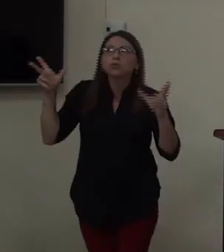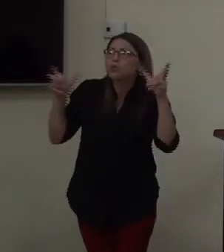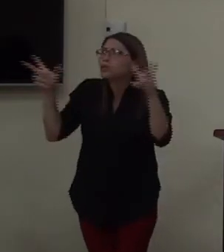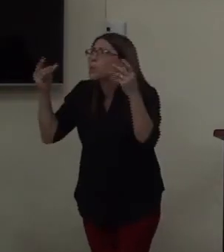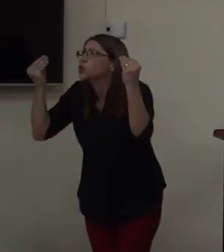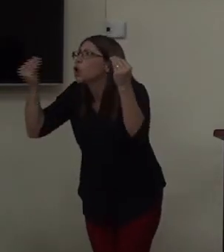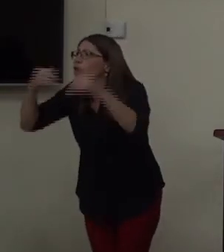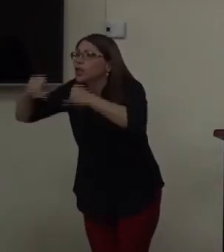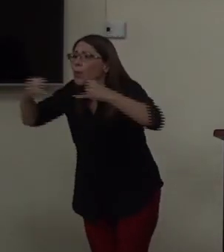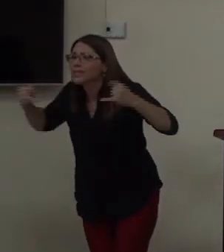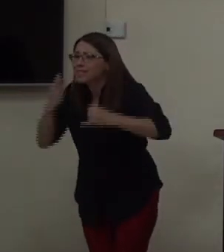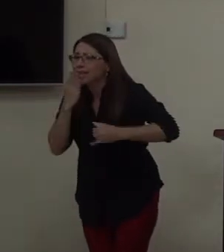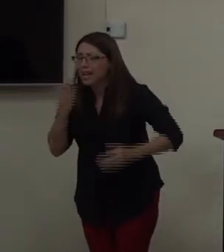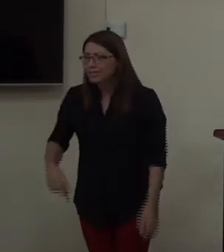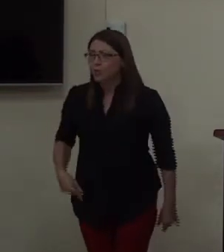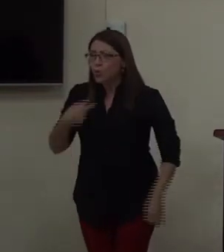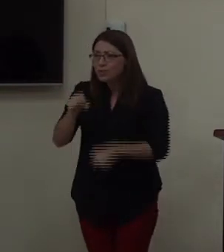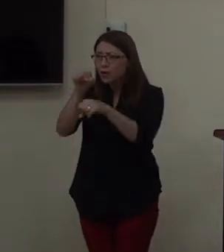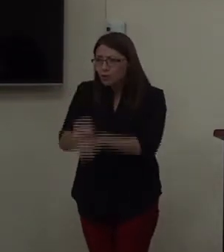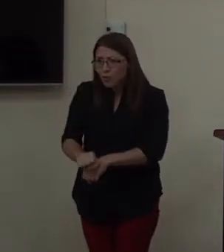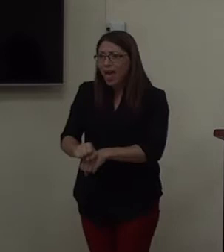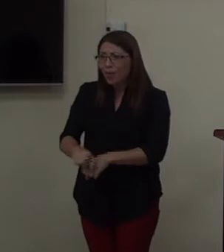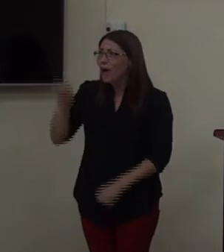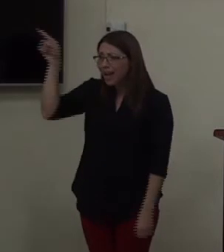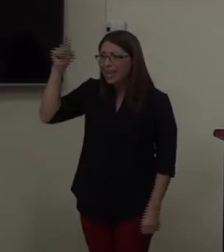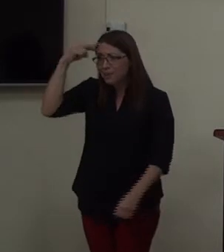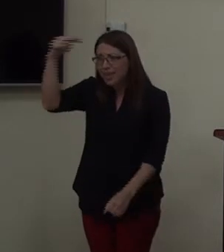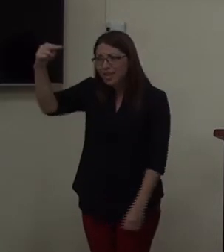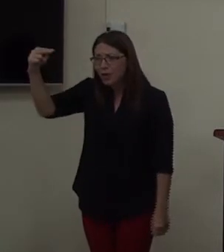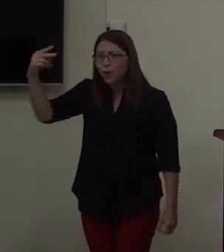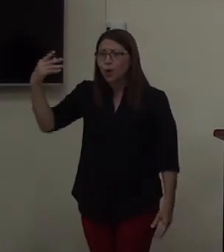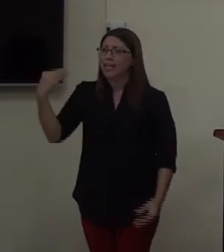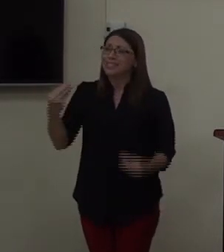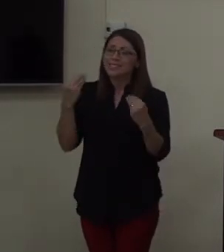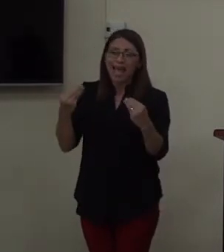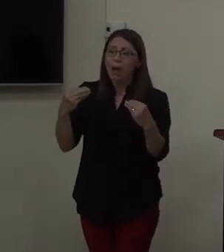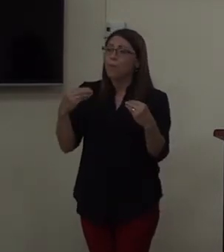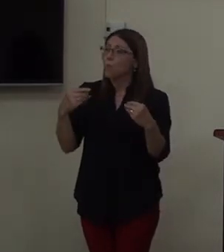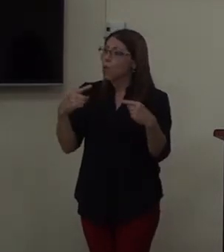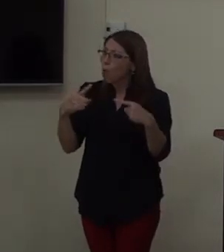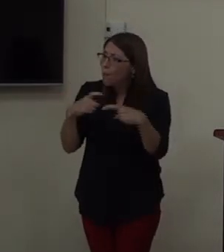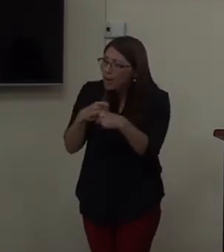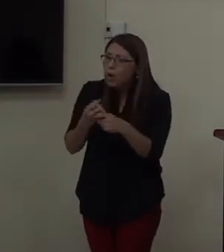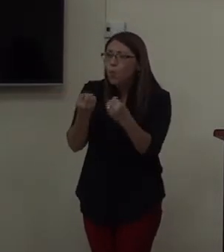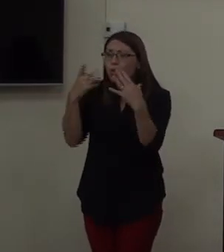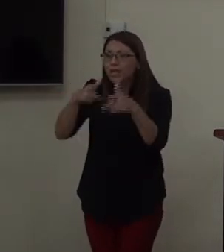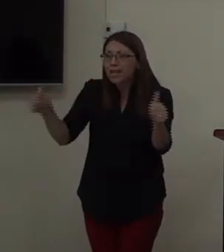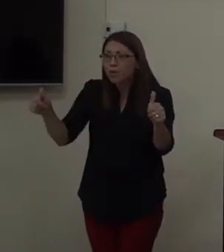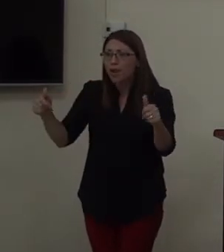acostumbrado a que el paisaje lingüístico, por lo que suene, sea complejo, sea multilingüe, y cuando yo llegué